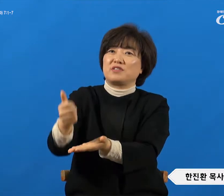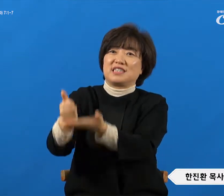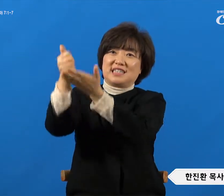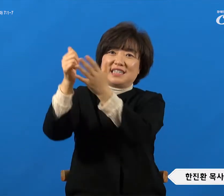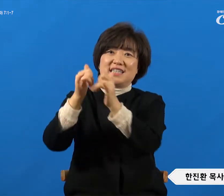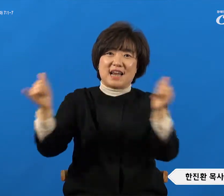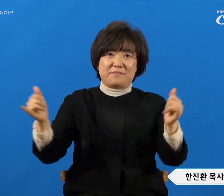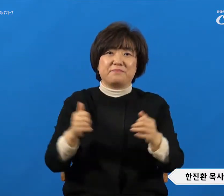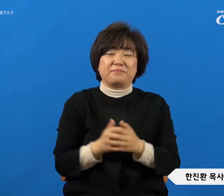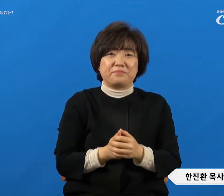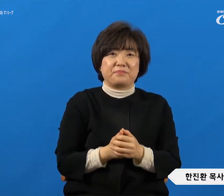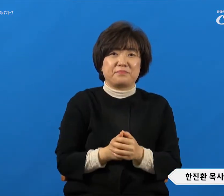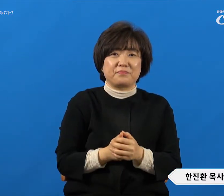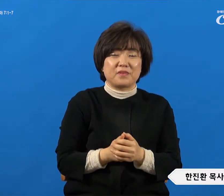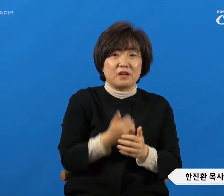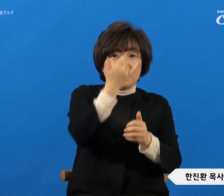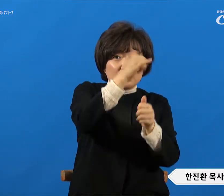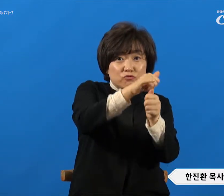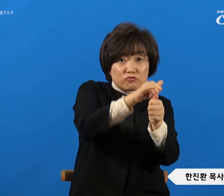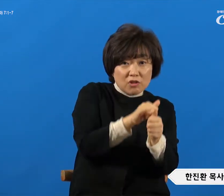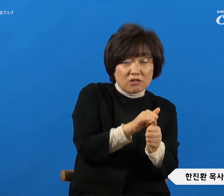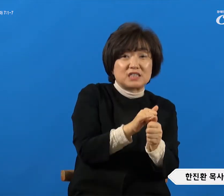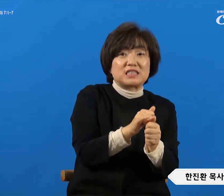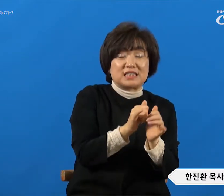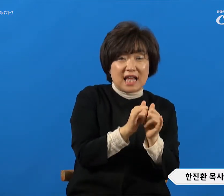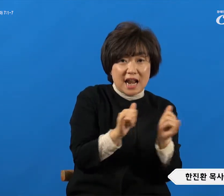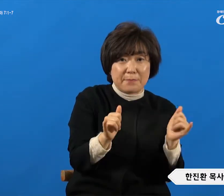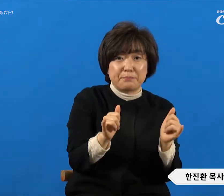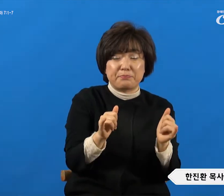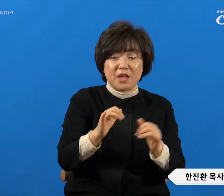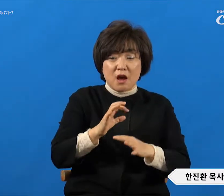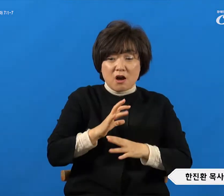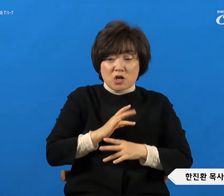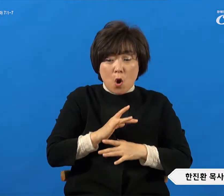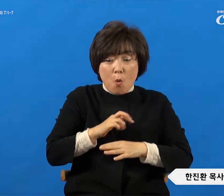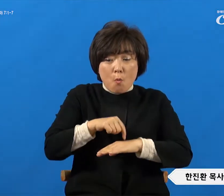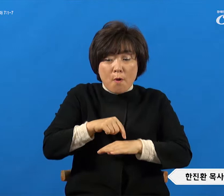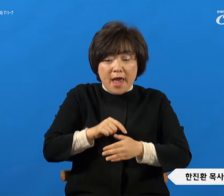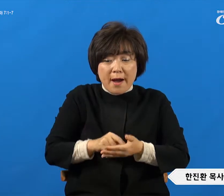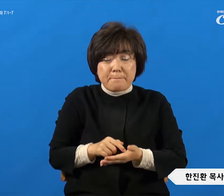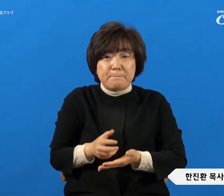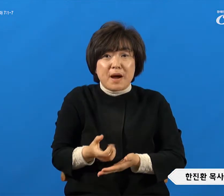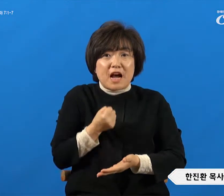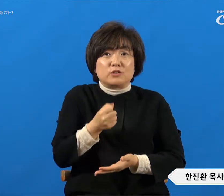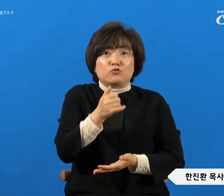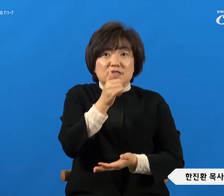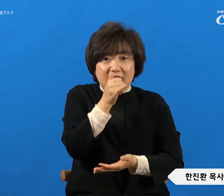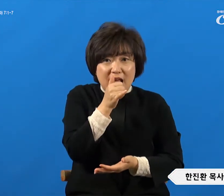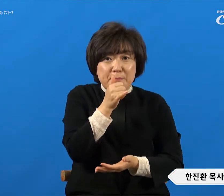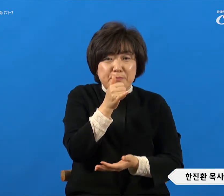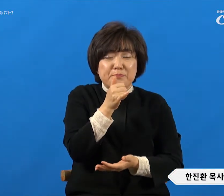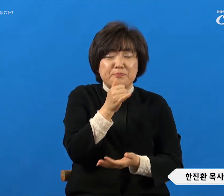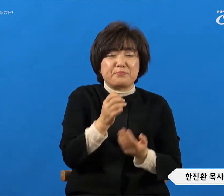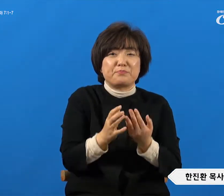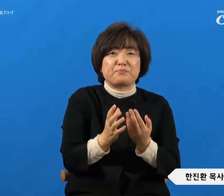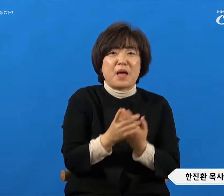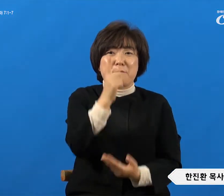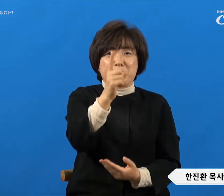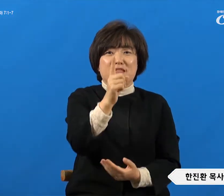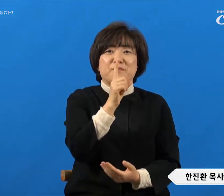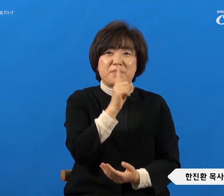말합니다. 그러니까 충성스러운 사람, 경외심이 많은 사람, 이거를 한마디로